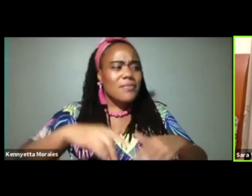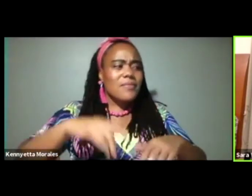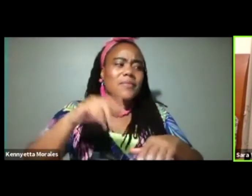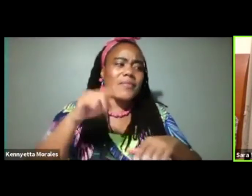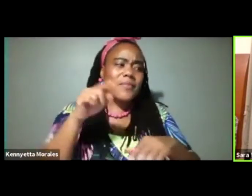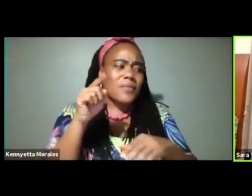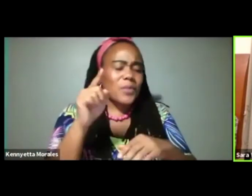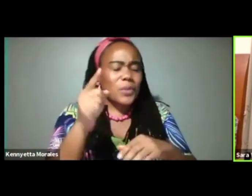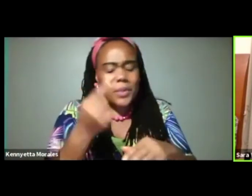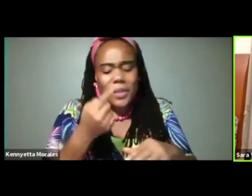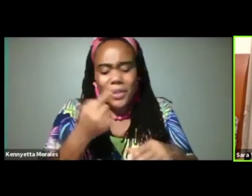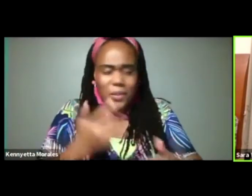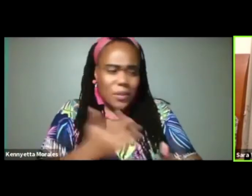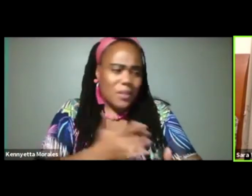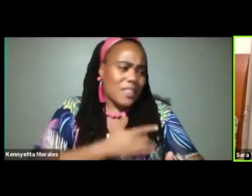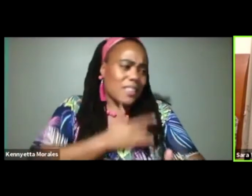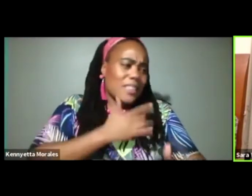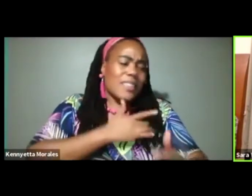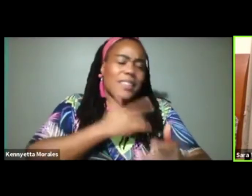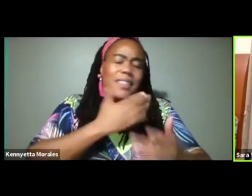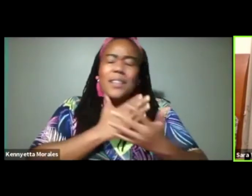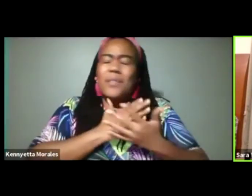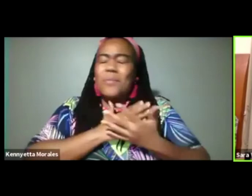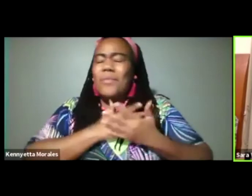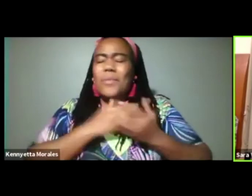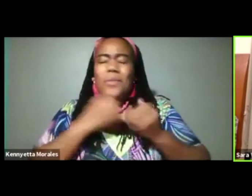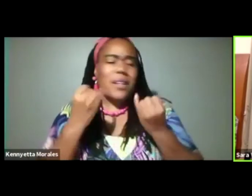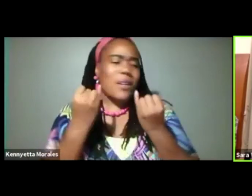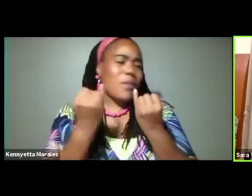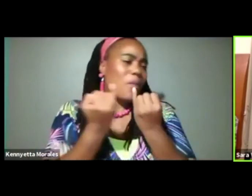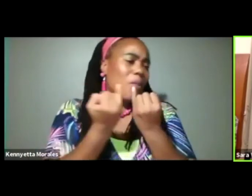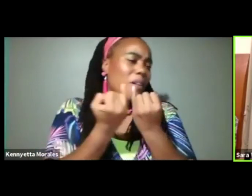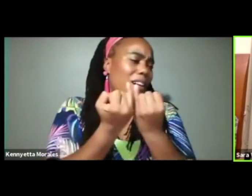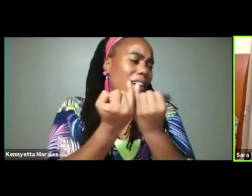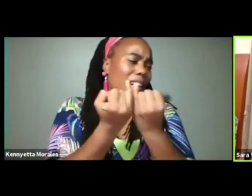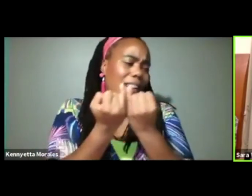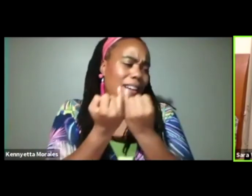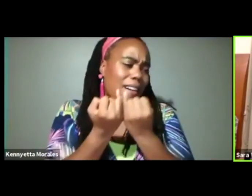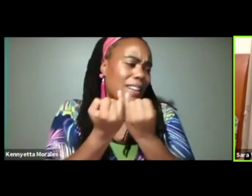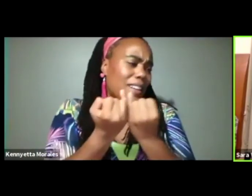coincidiendo paso a paso,